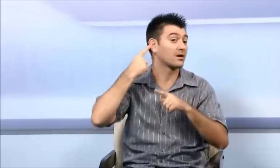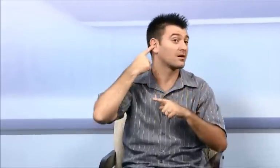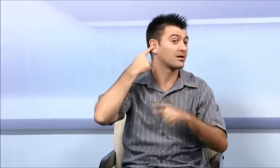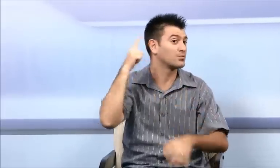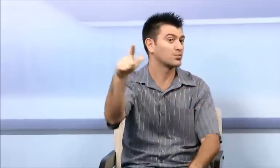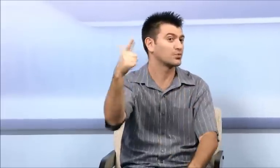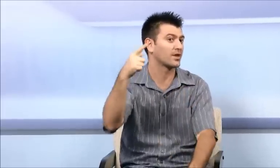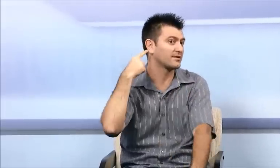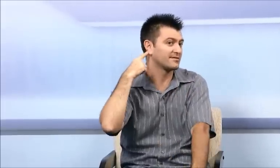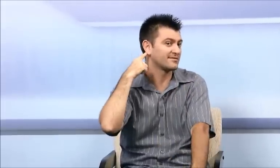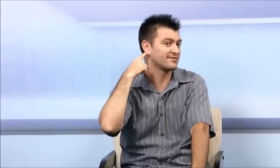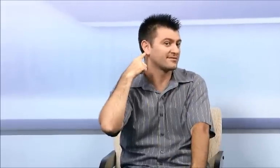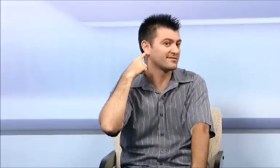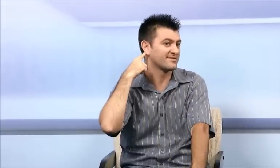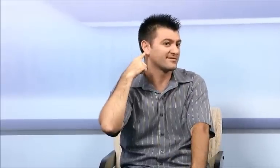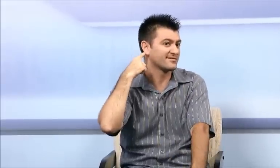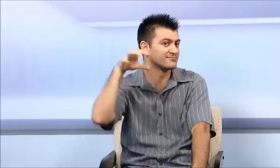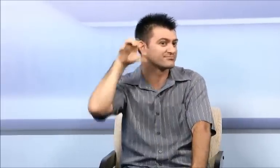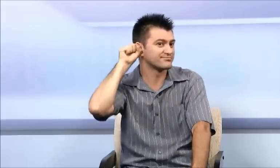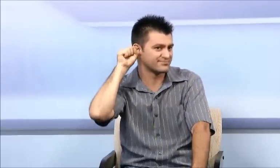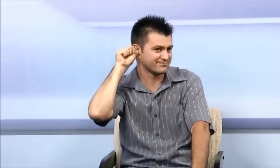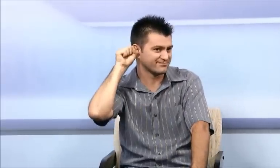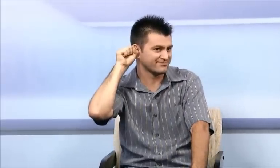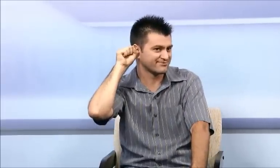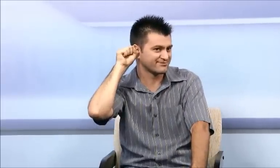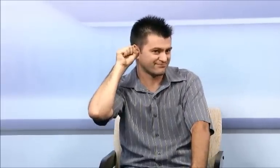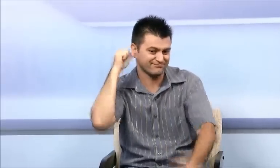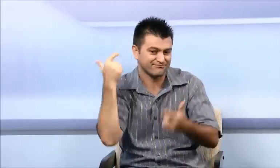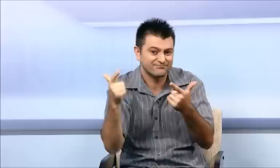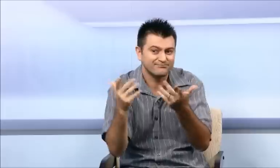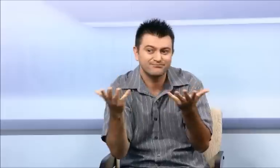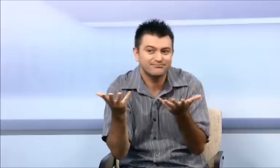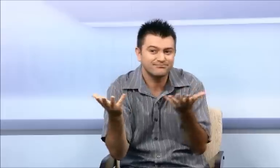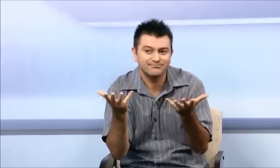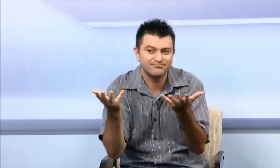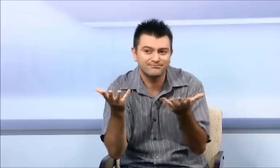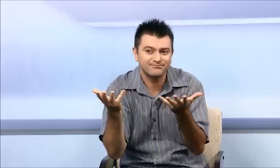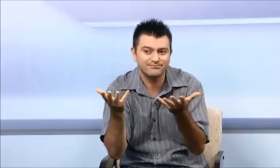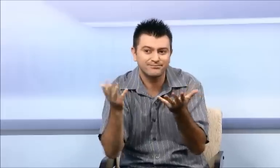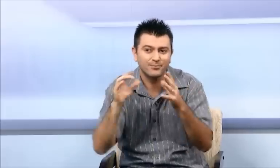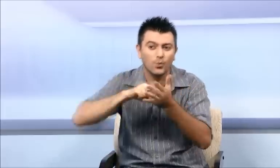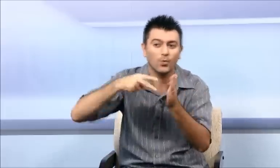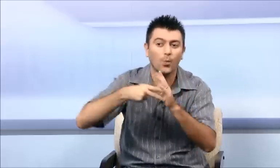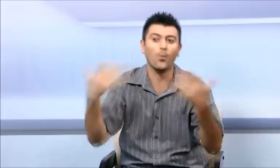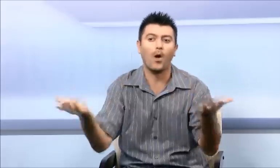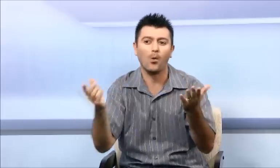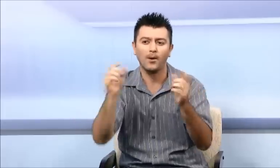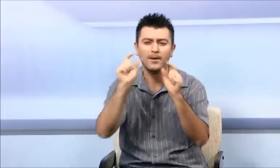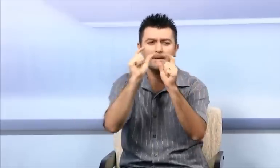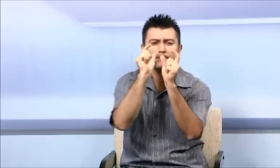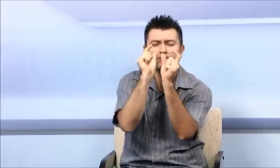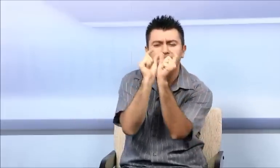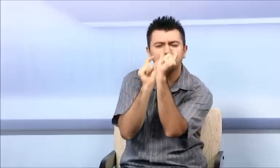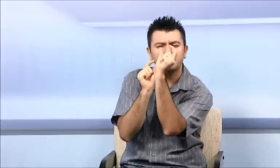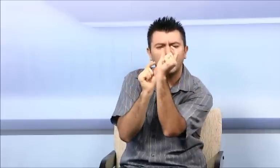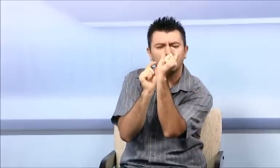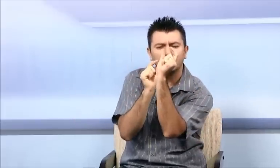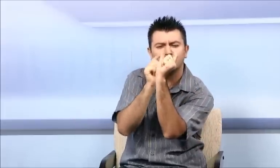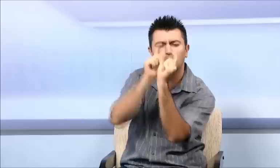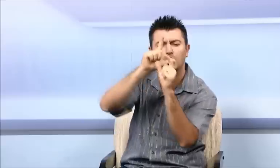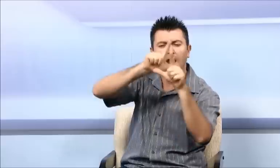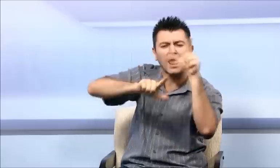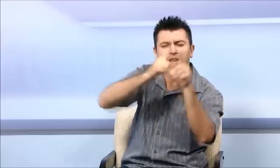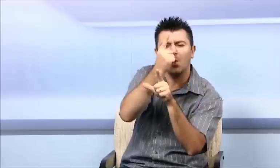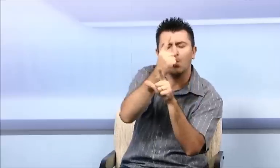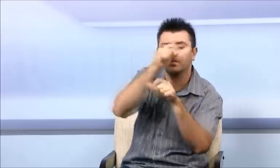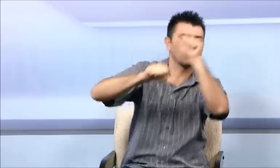tem dificuldade nesse sentido, porque às vezes um movimento sem o som fica difícil de compreender algumas palavras. Qual que é o significado